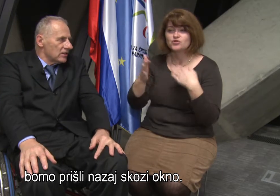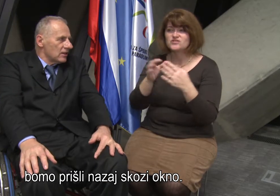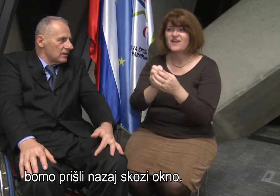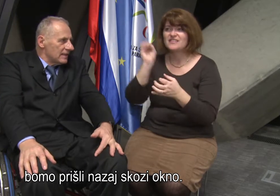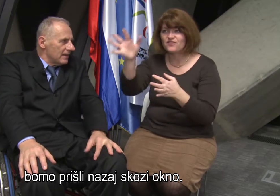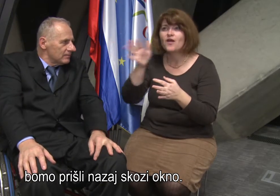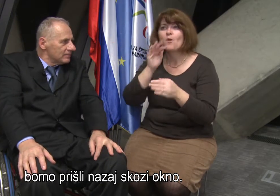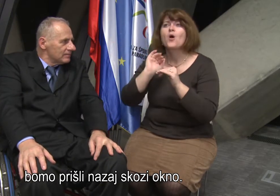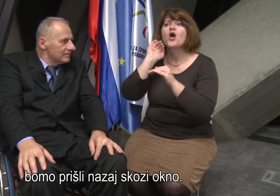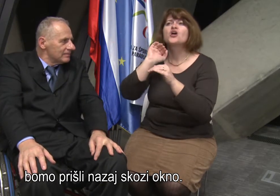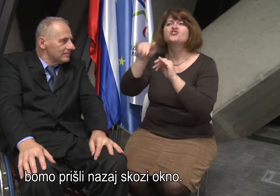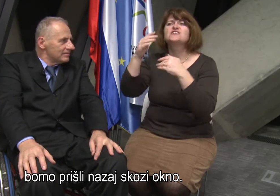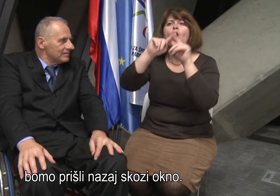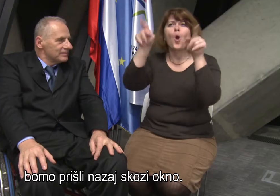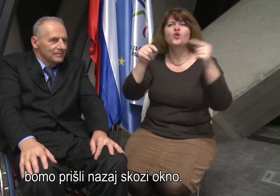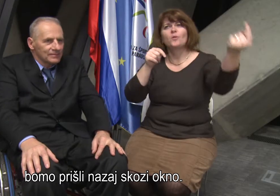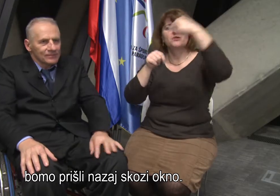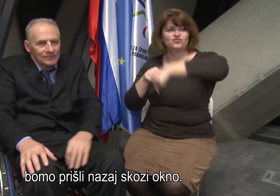prišli čez okno nazaj.